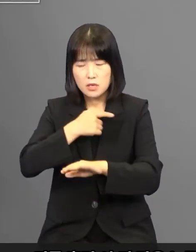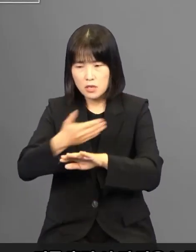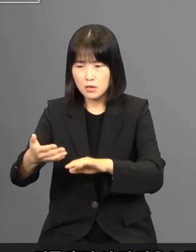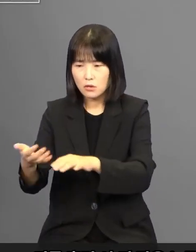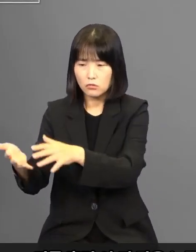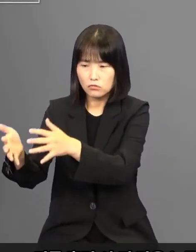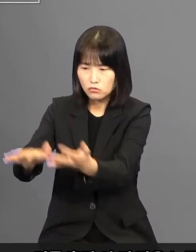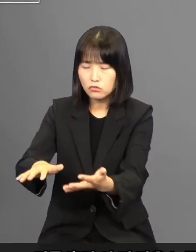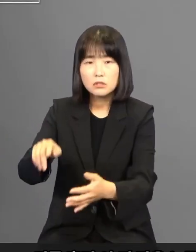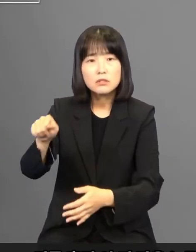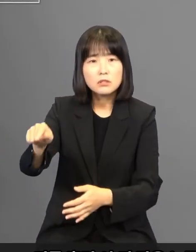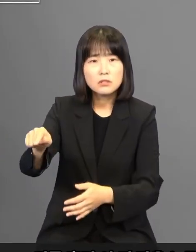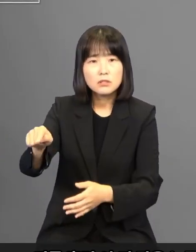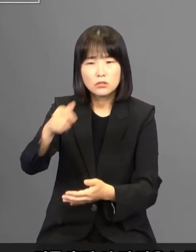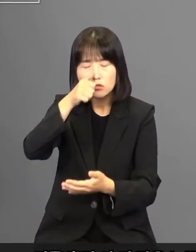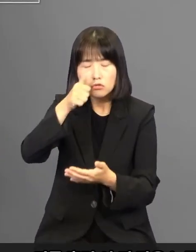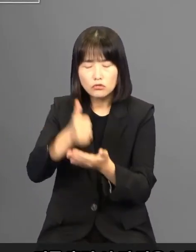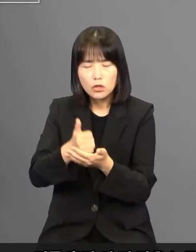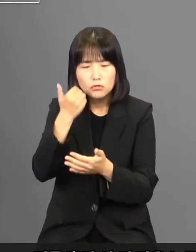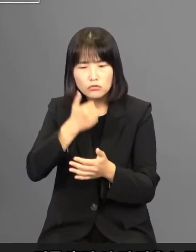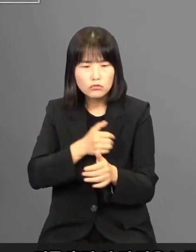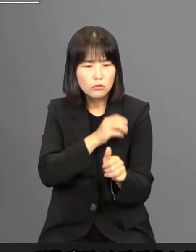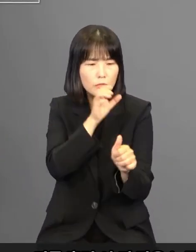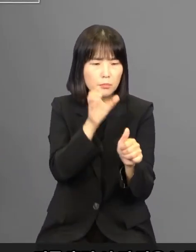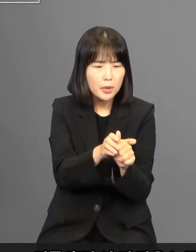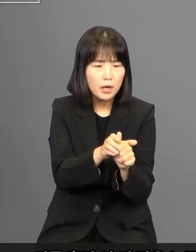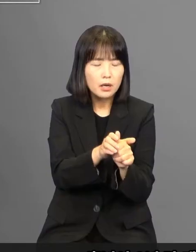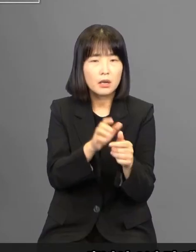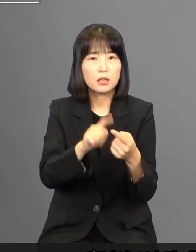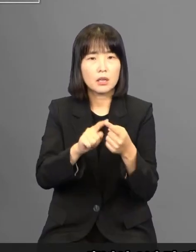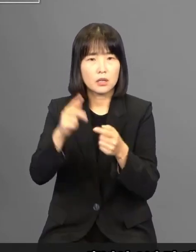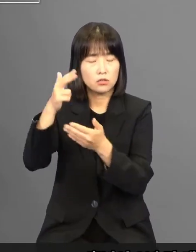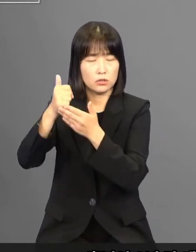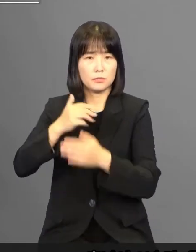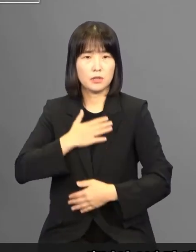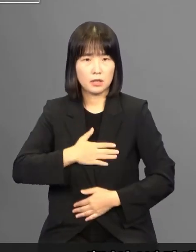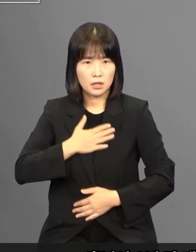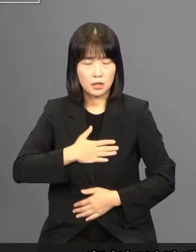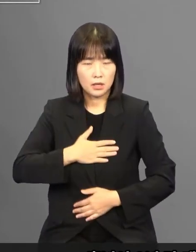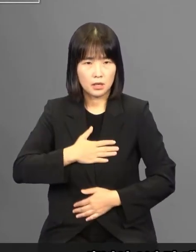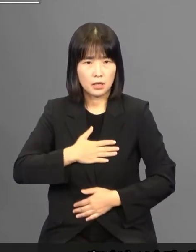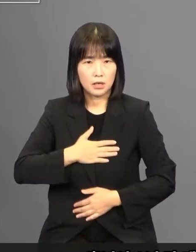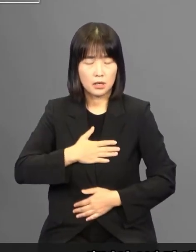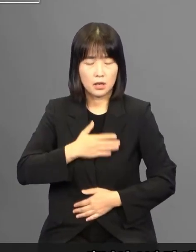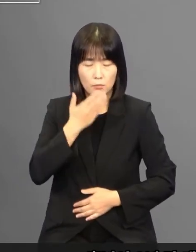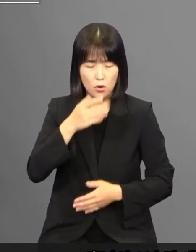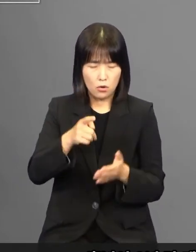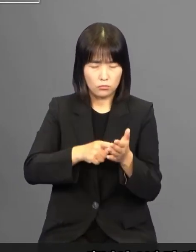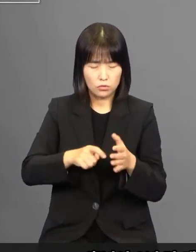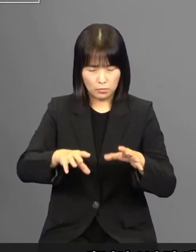죄값을 누군가가 치러야 한다는 것을 아셨기에 흉년이 3년간